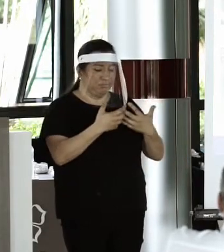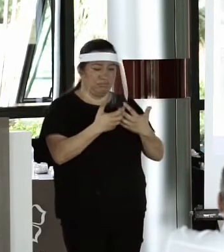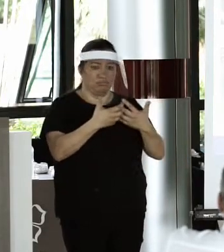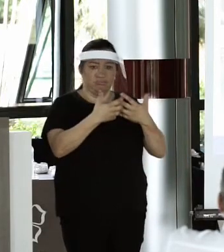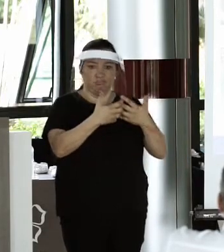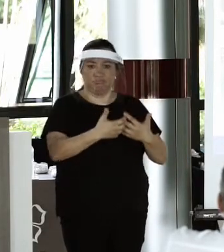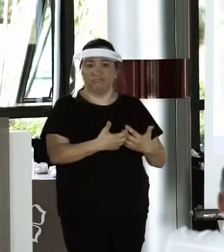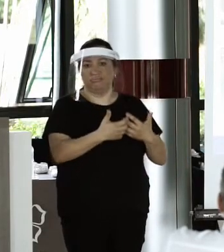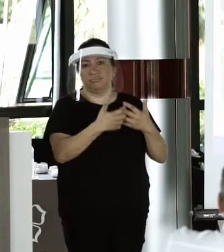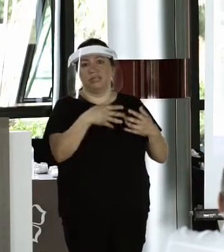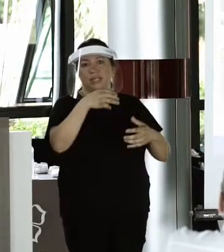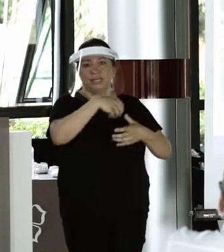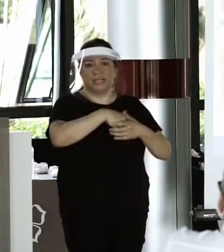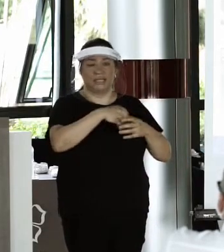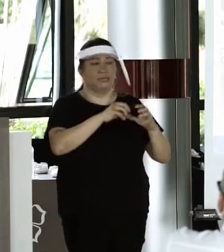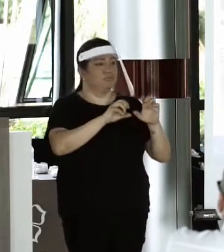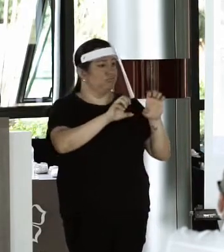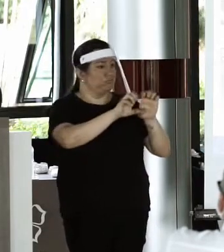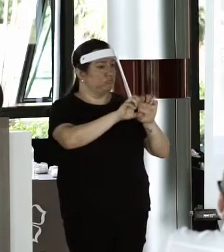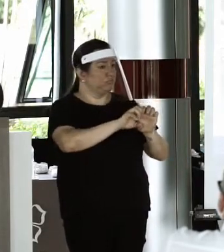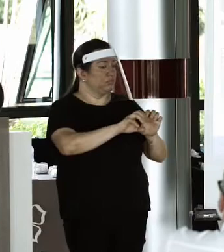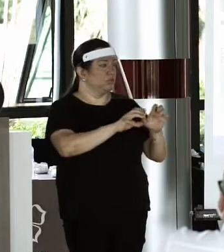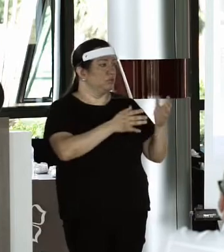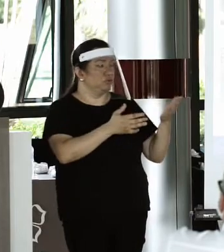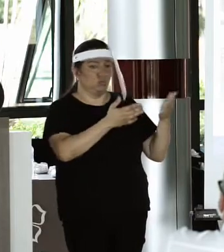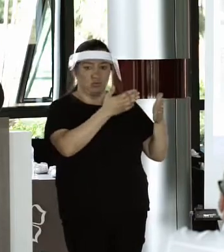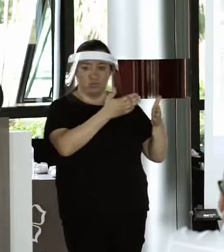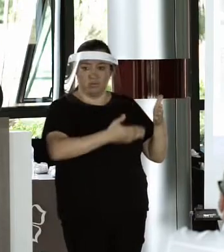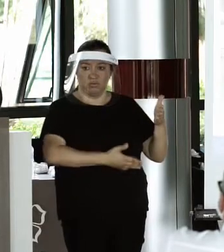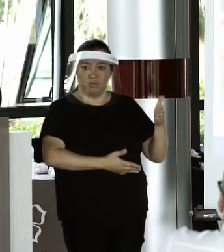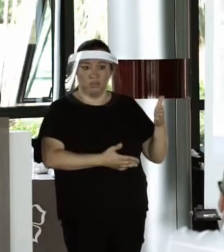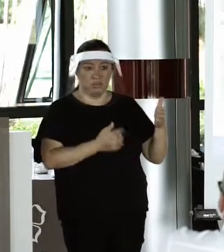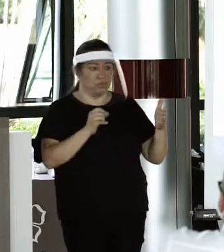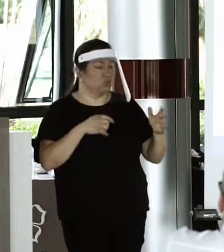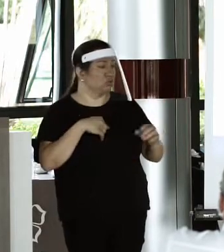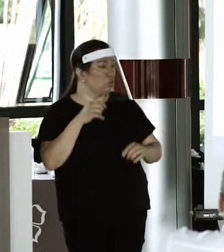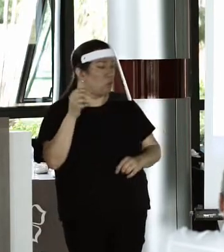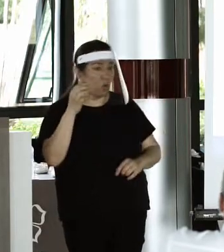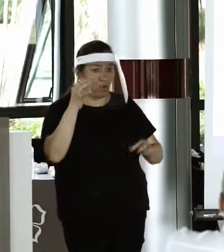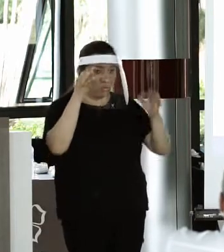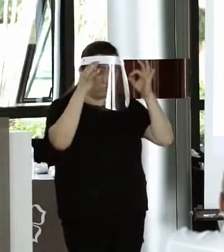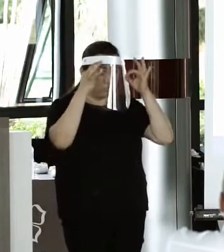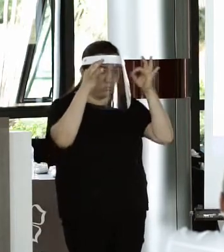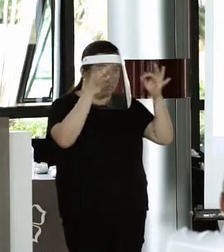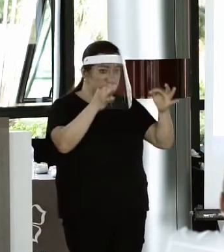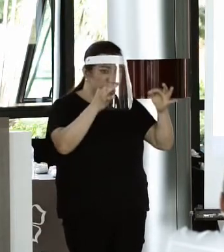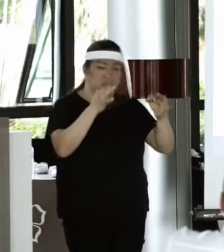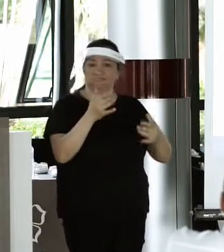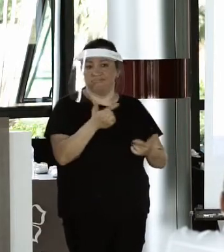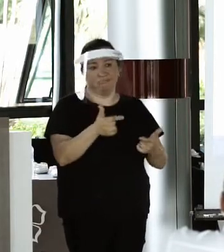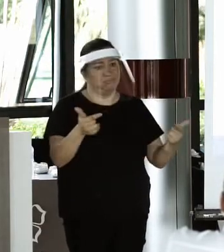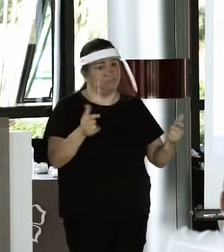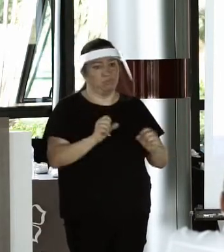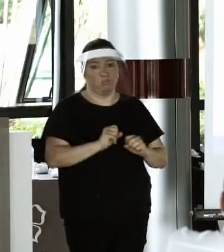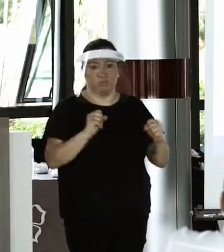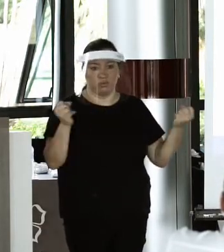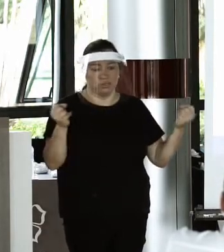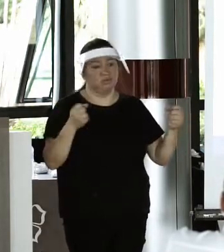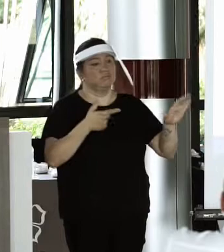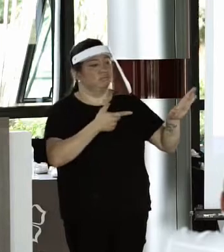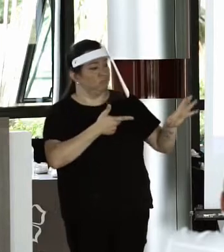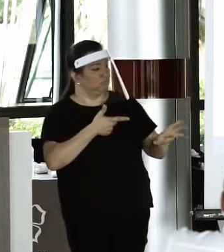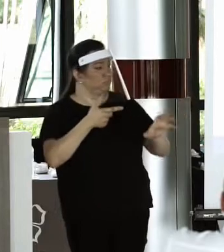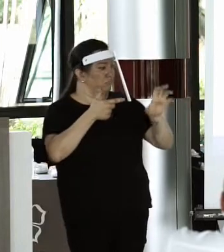estrutural do edifício. Que se eu tivesse só olhado, eu não teria visto de jeito nenhum. Tá? Então,